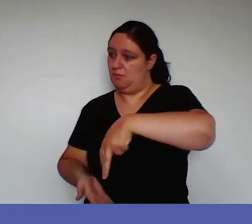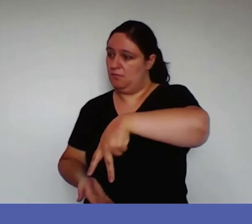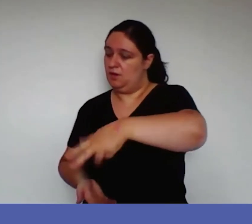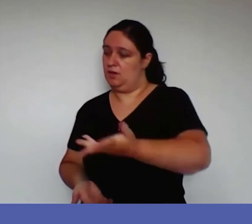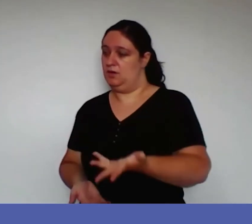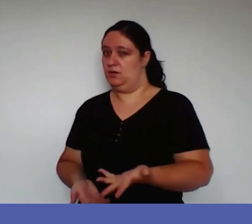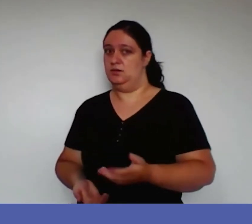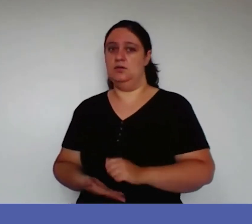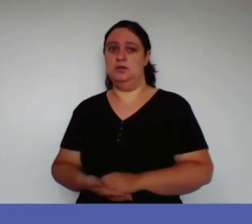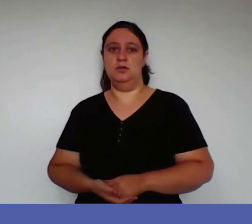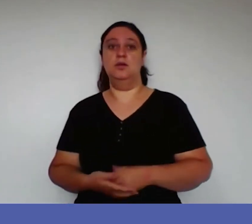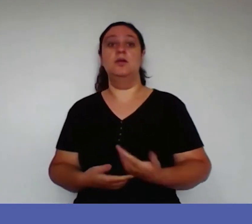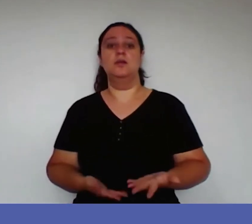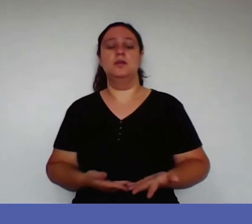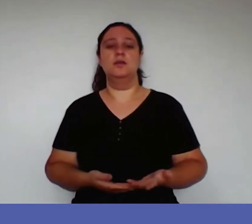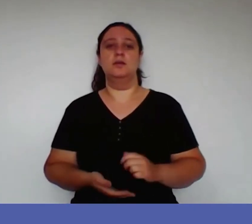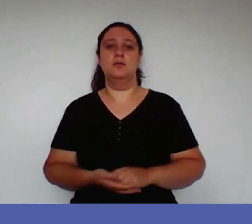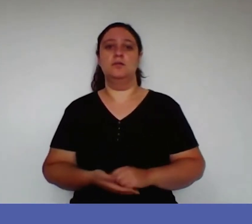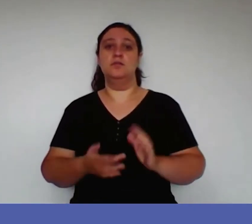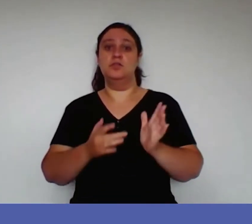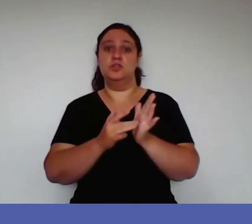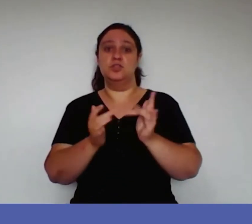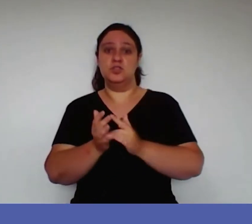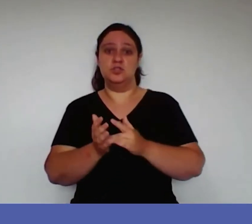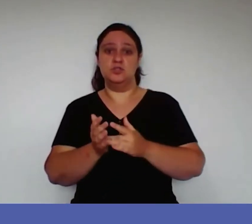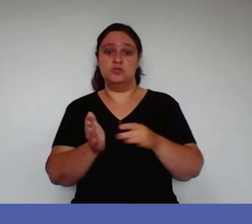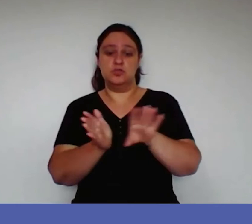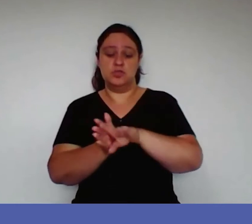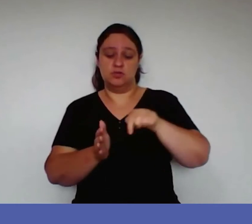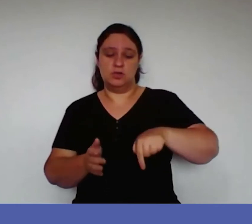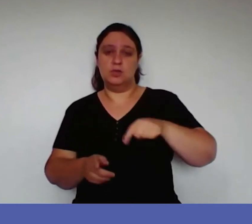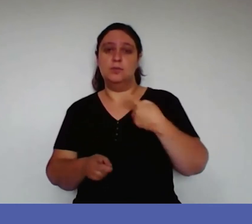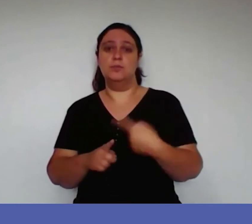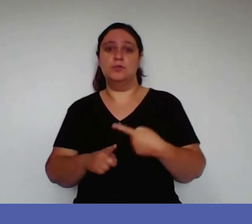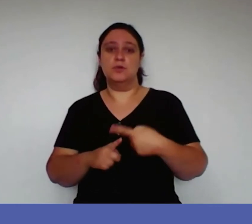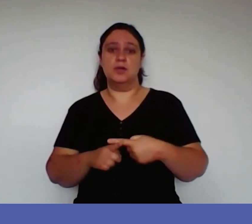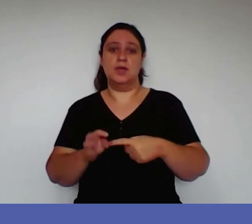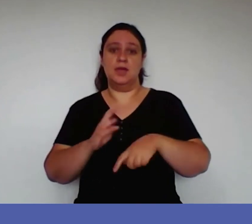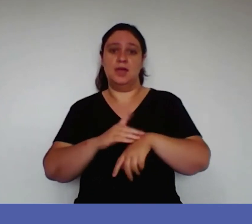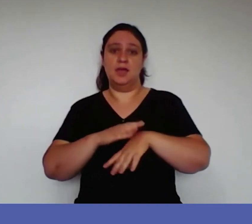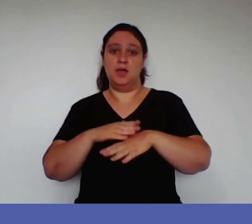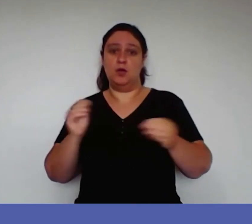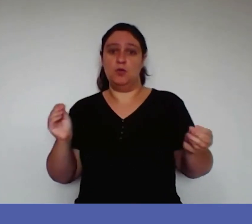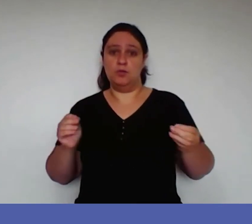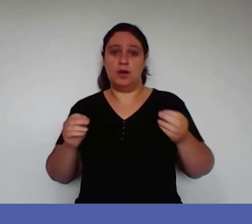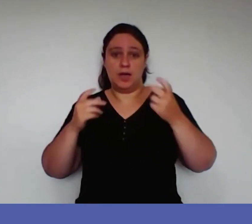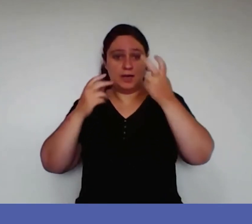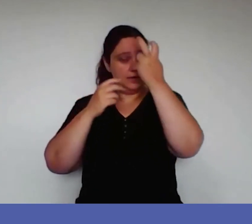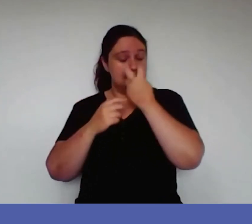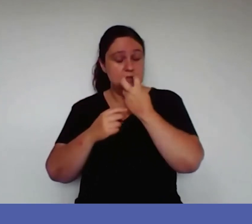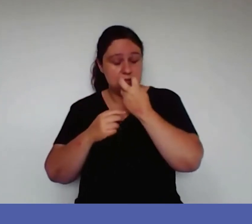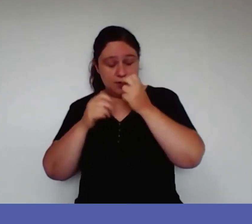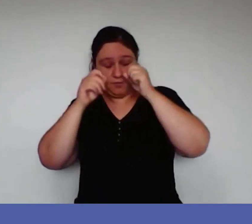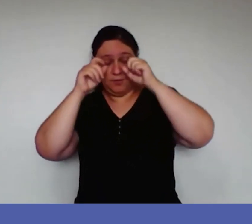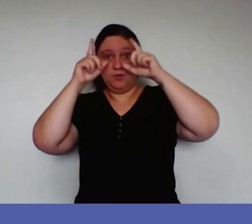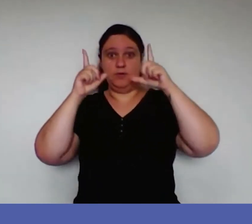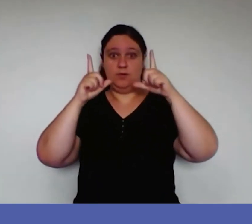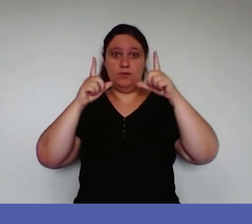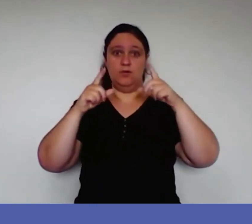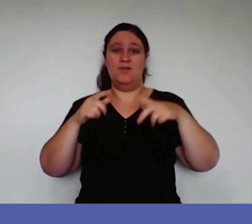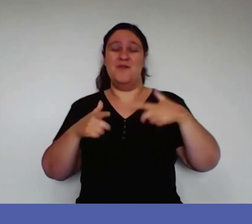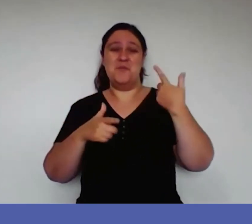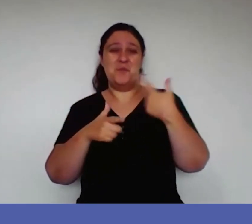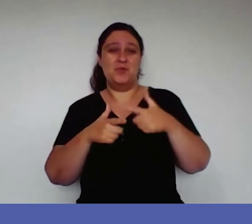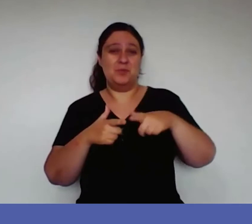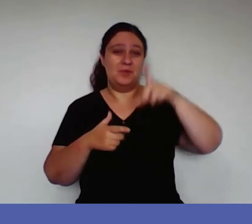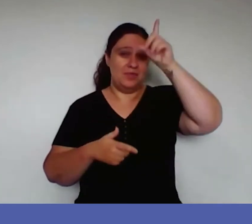aqui para salvar os cegos, para curar os cegos, para curar os coxos, né? Então, irmãos, e também